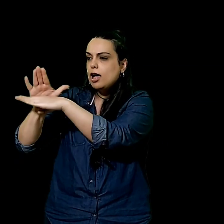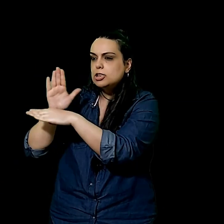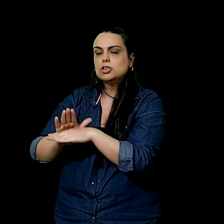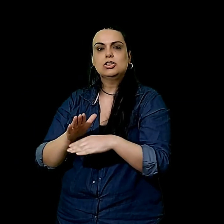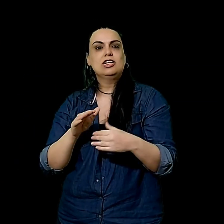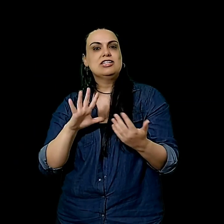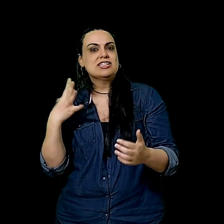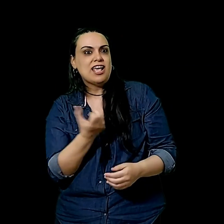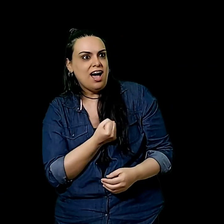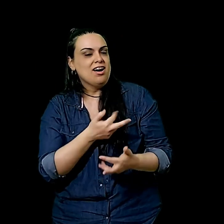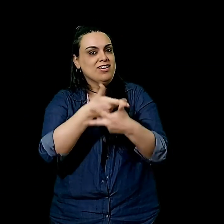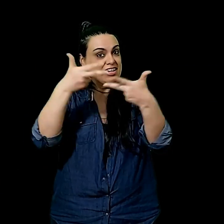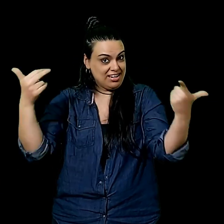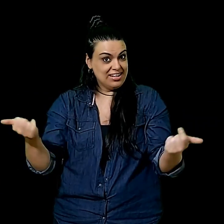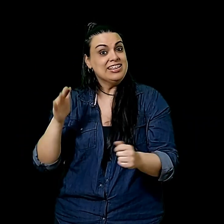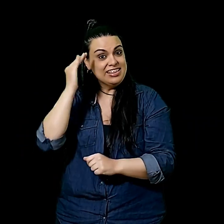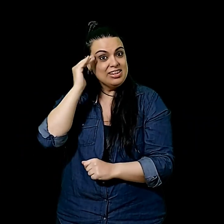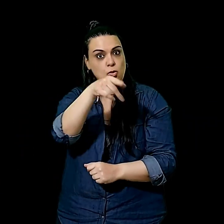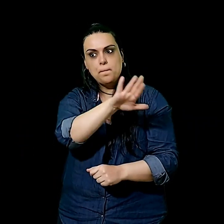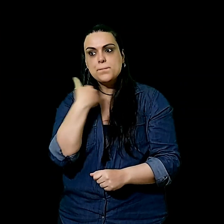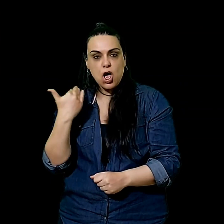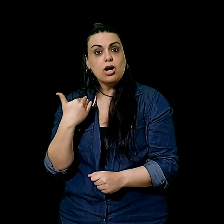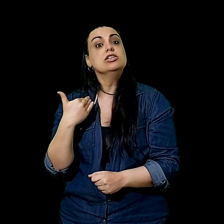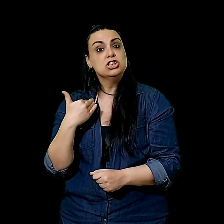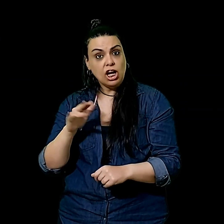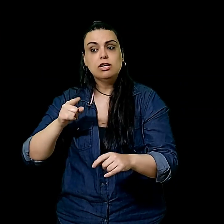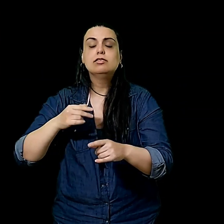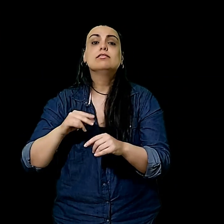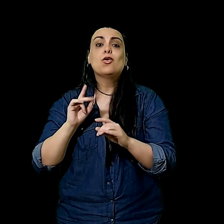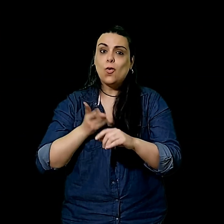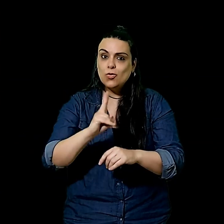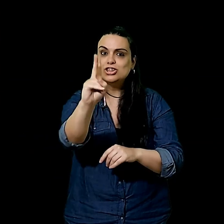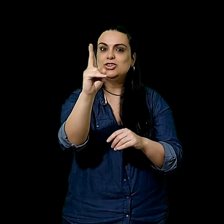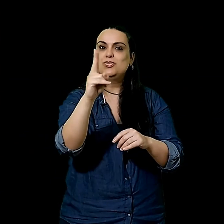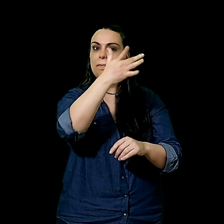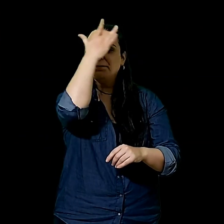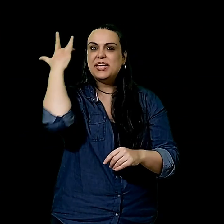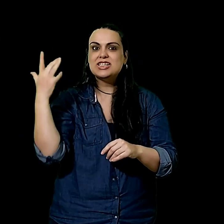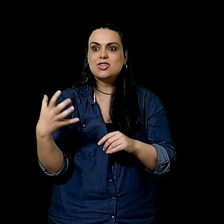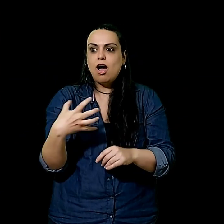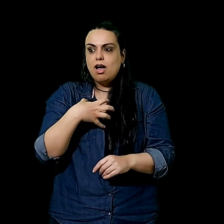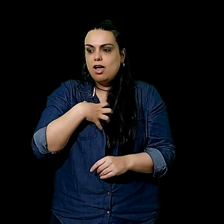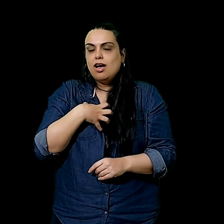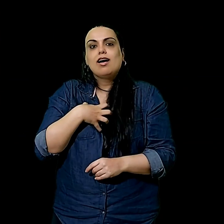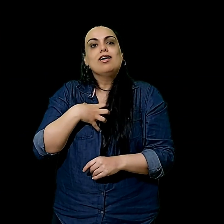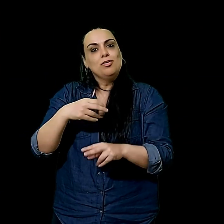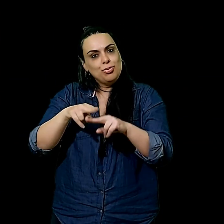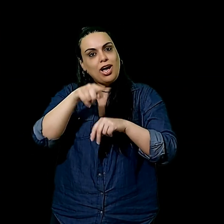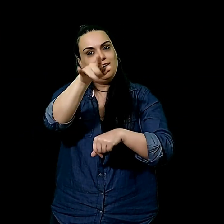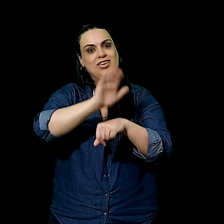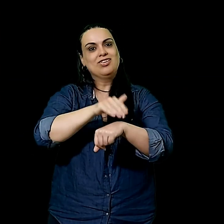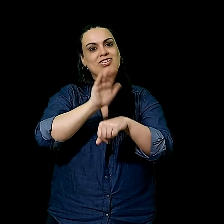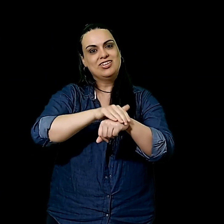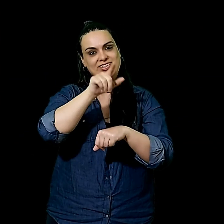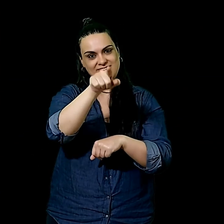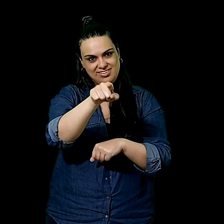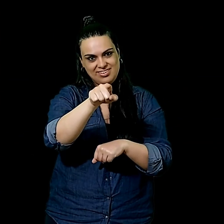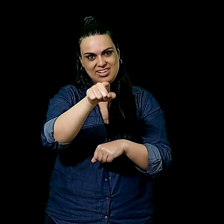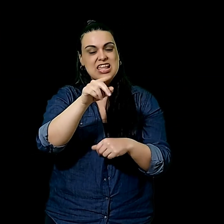aqui na terra, mas se estende através das vidas que você alcança. Porque não é sobre ter